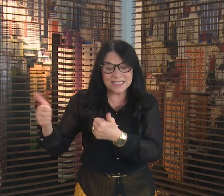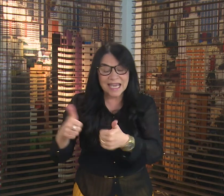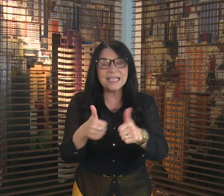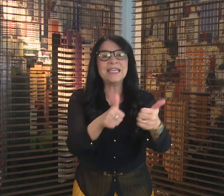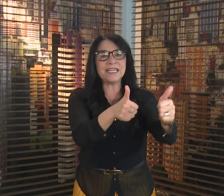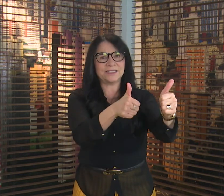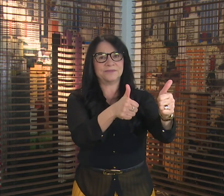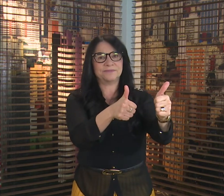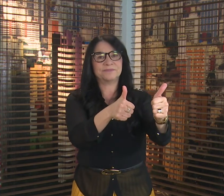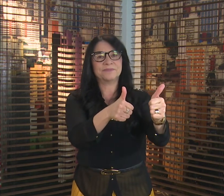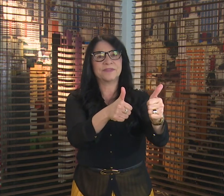Seguir